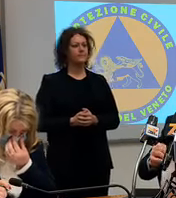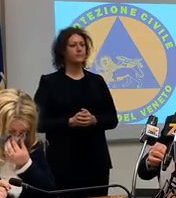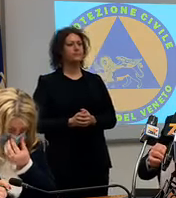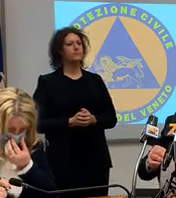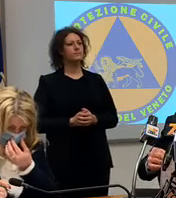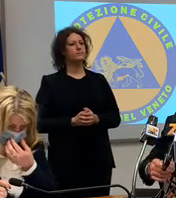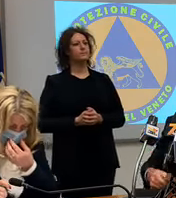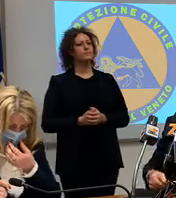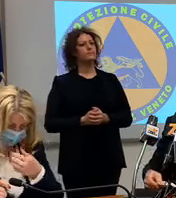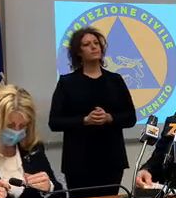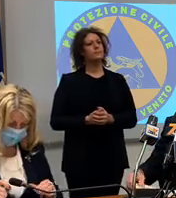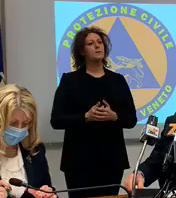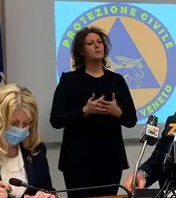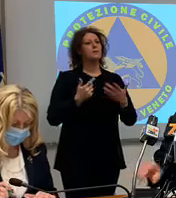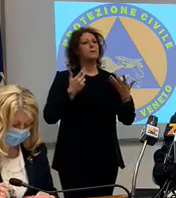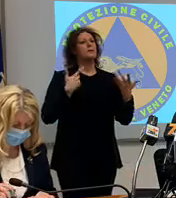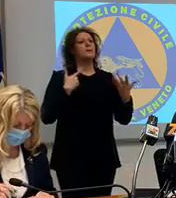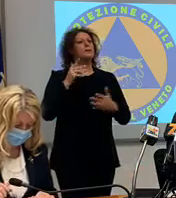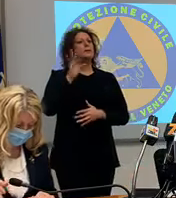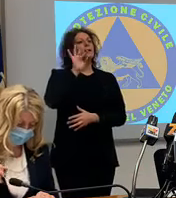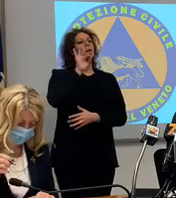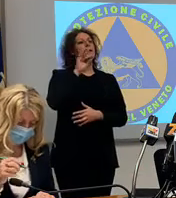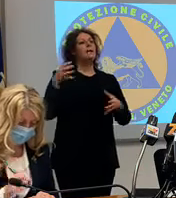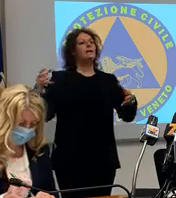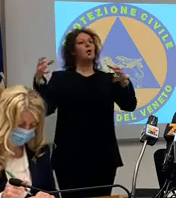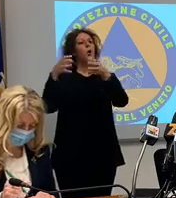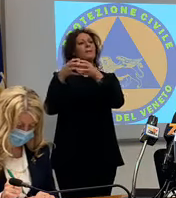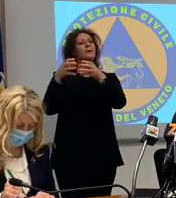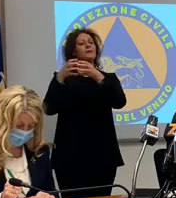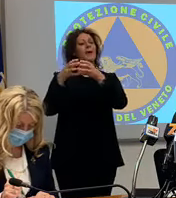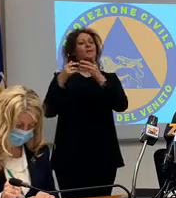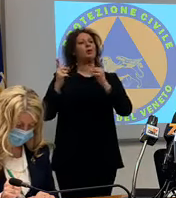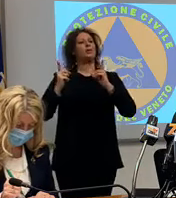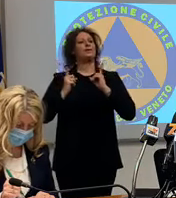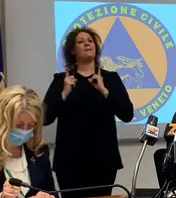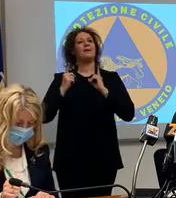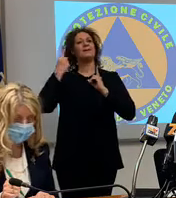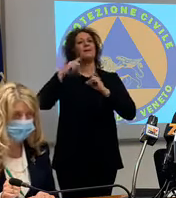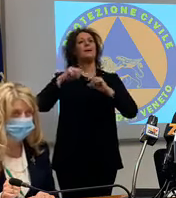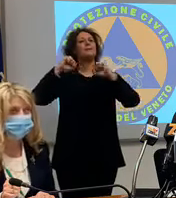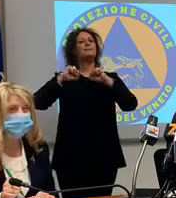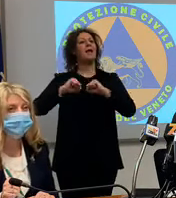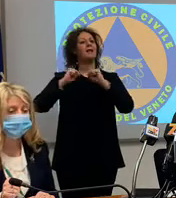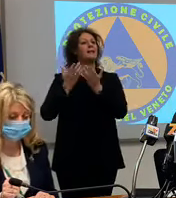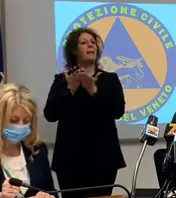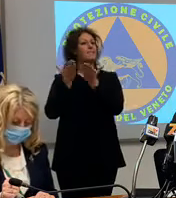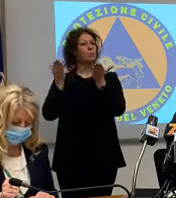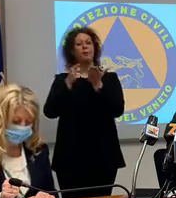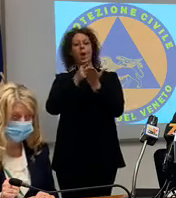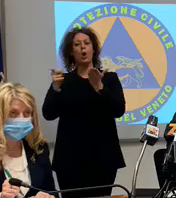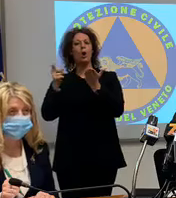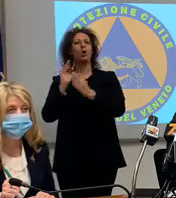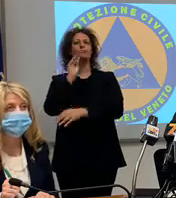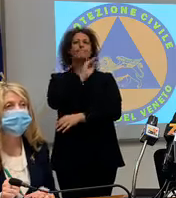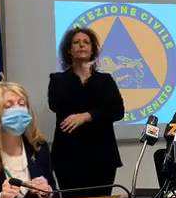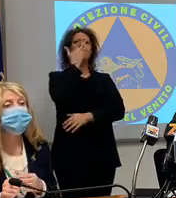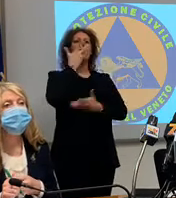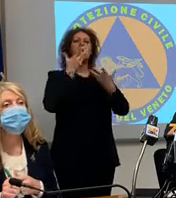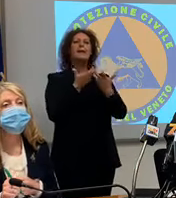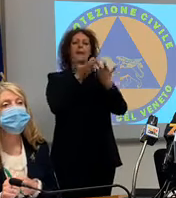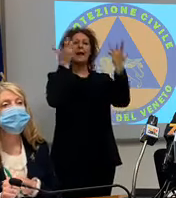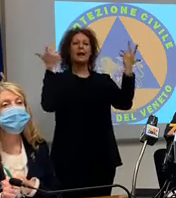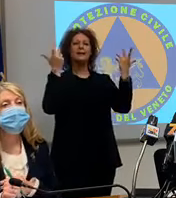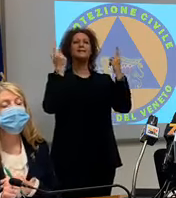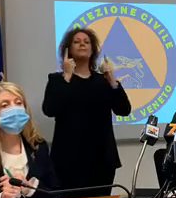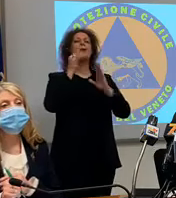cui magari poi torneremo comunque ci sono alcuni attivisti del comitato a difesa della sanità pubblica i quali chiedono chiarezza sul dato che viene messo